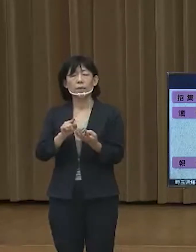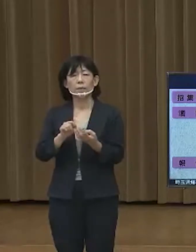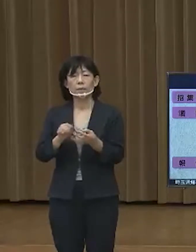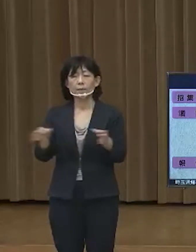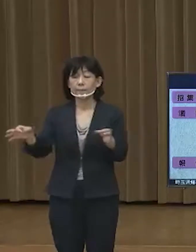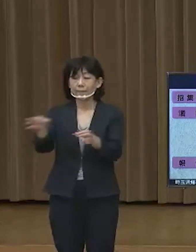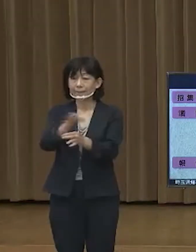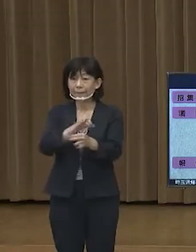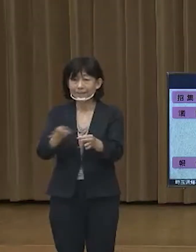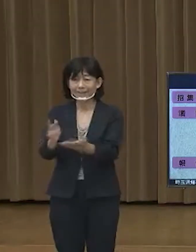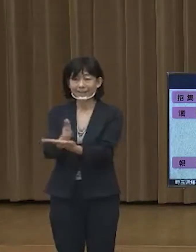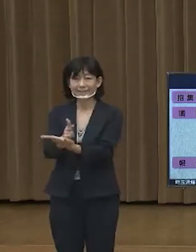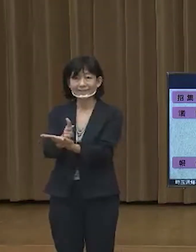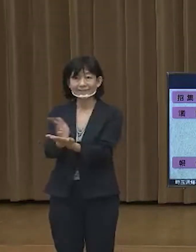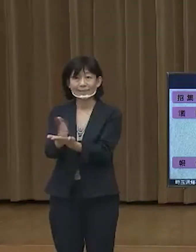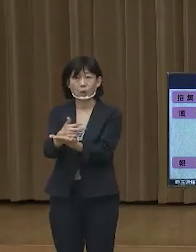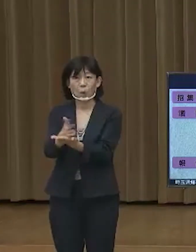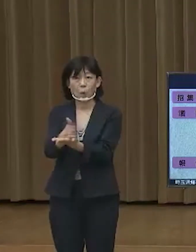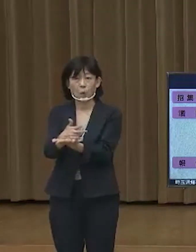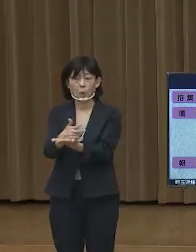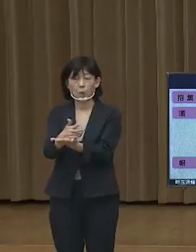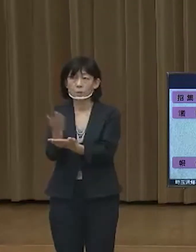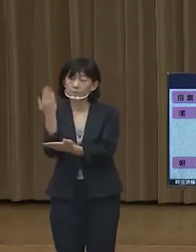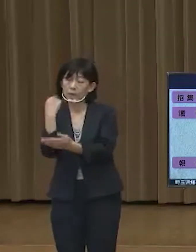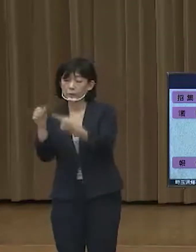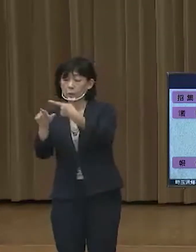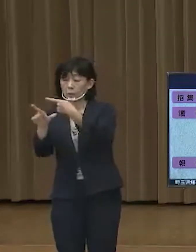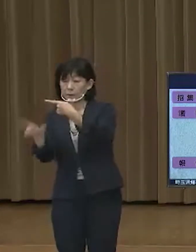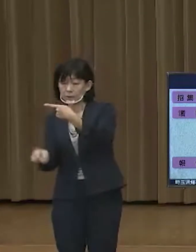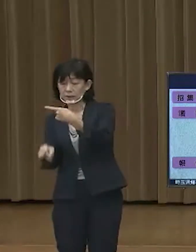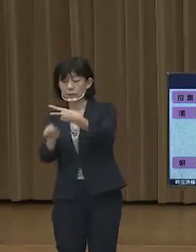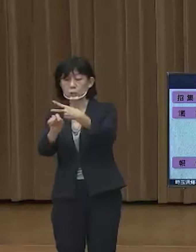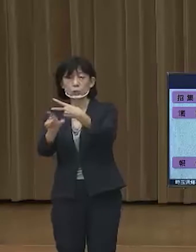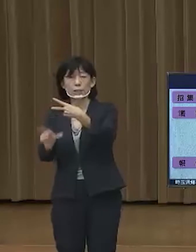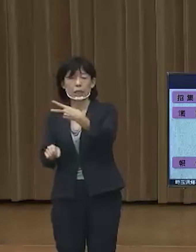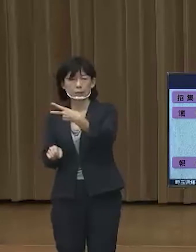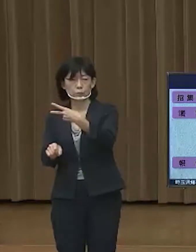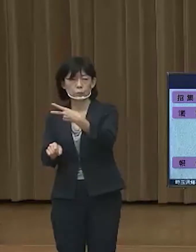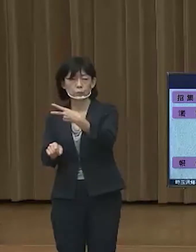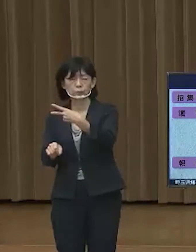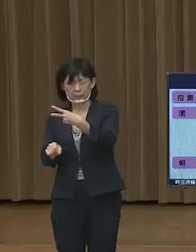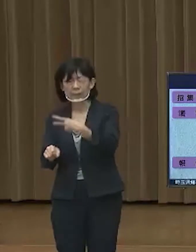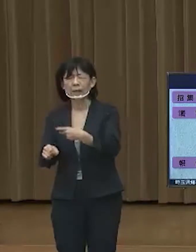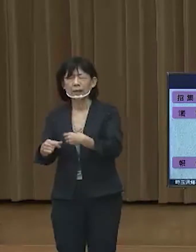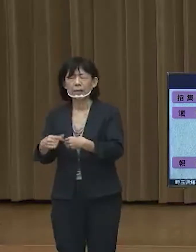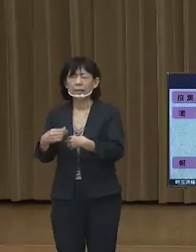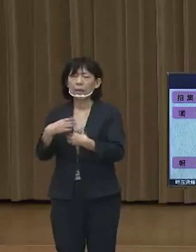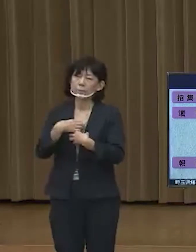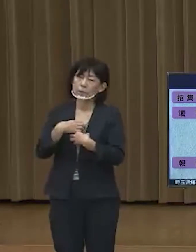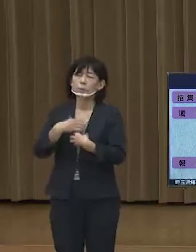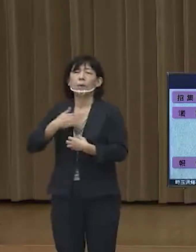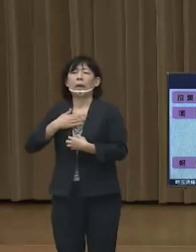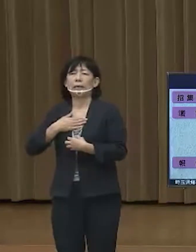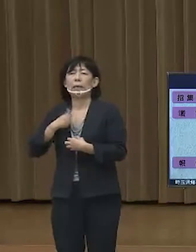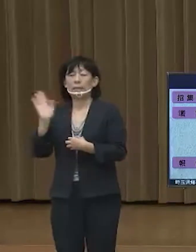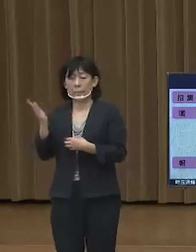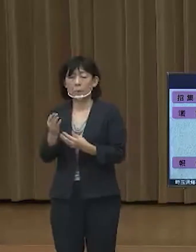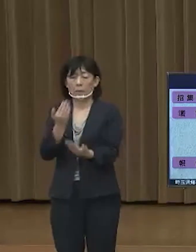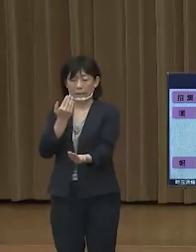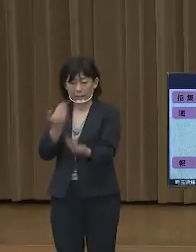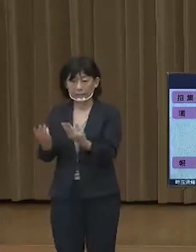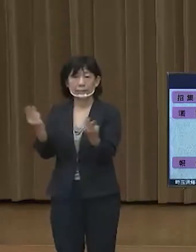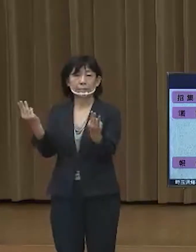的な指標が、これまで1月、2月にも肌感覚で分かってはいたものの、これが数字として、